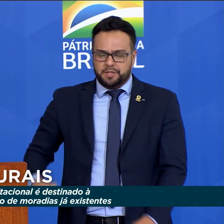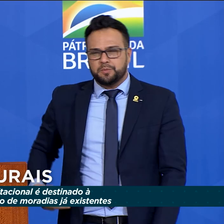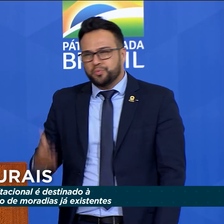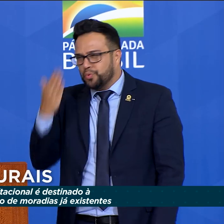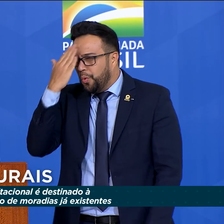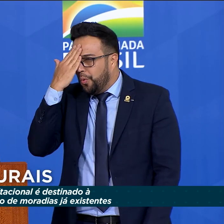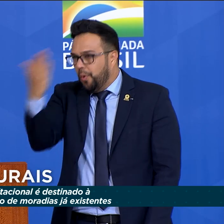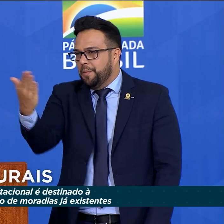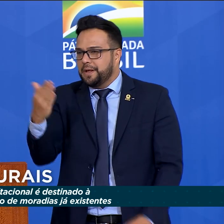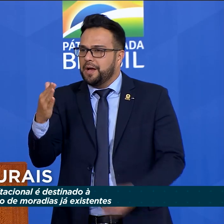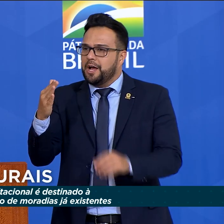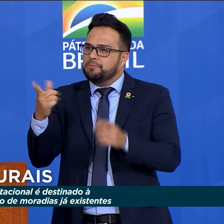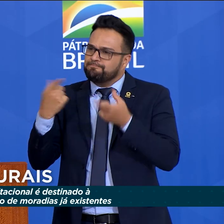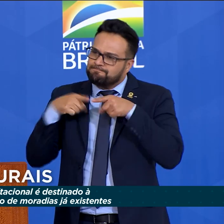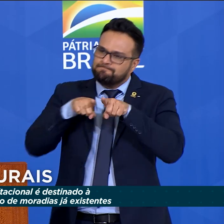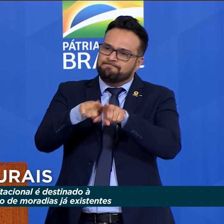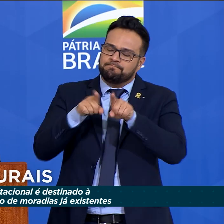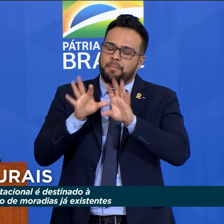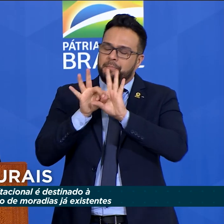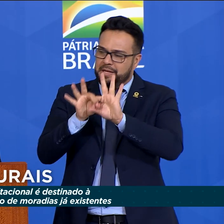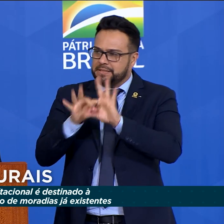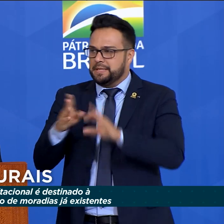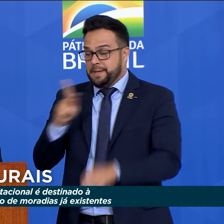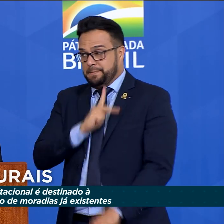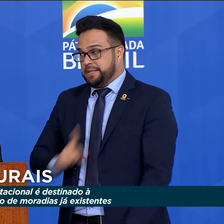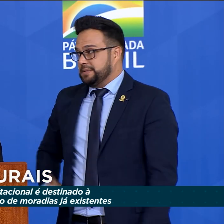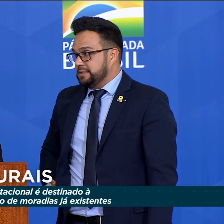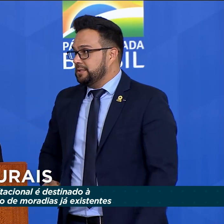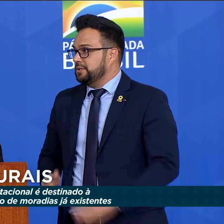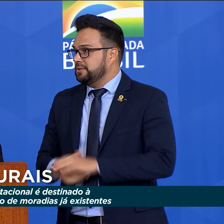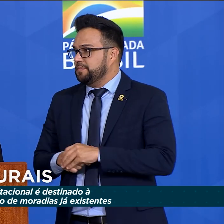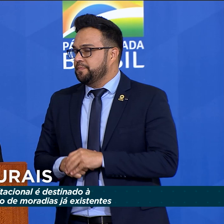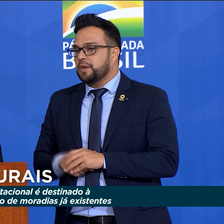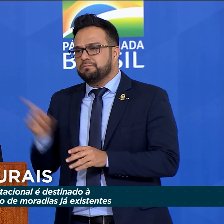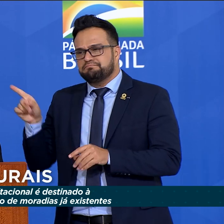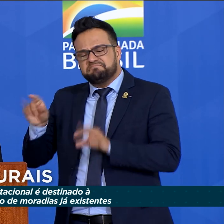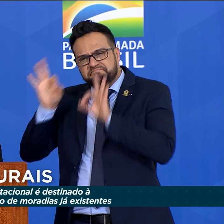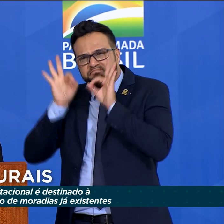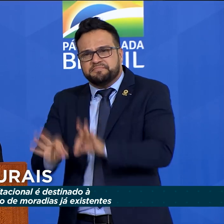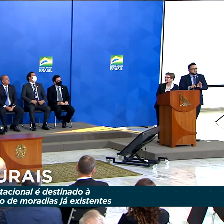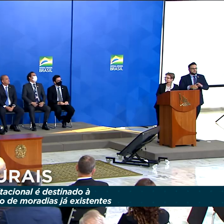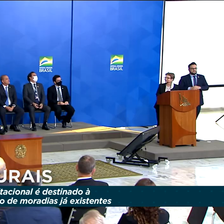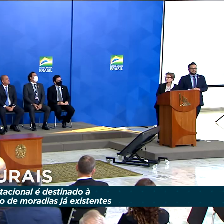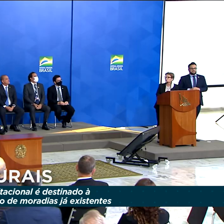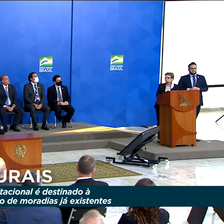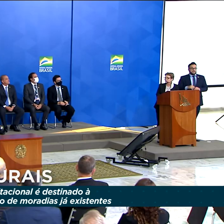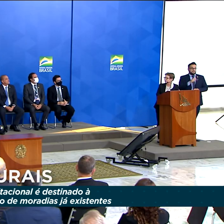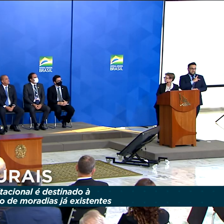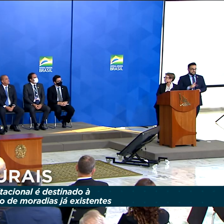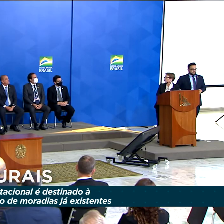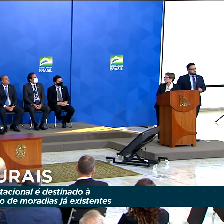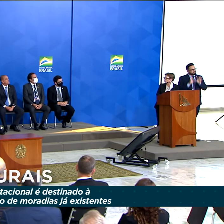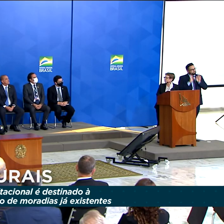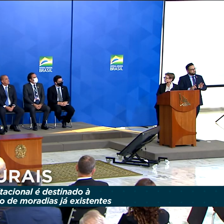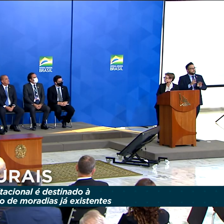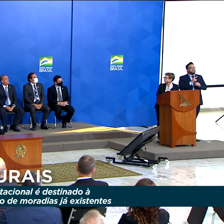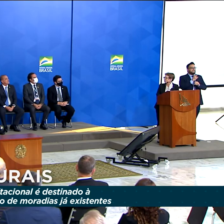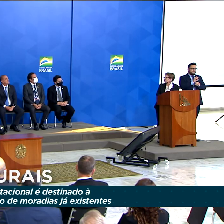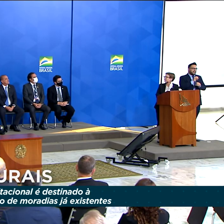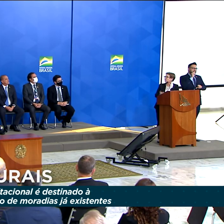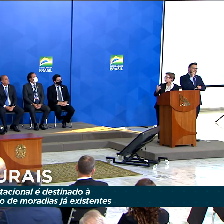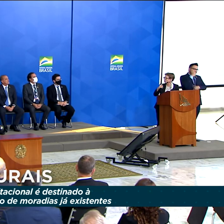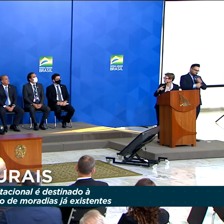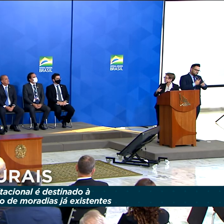obrigado pela parceria de vocês. Presidente, pode ter certeza, o senhor vai fazer muito com muito